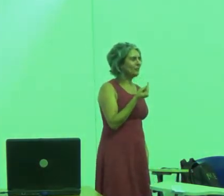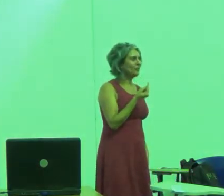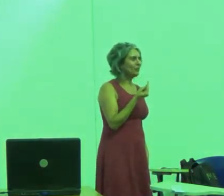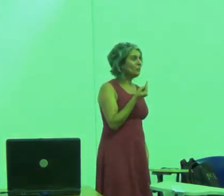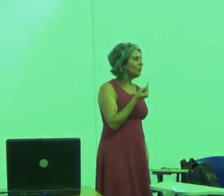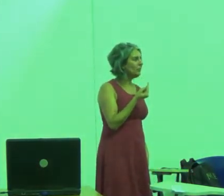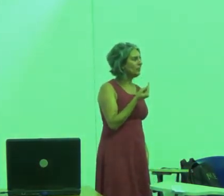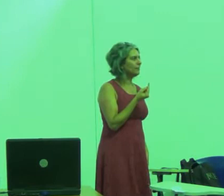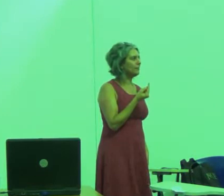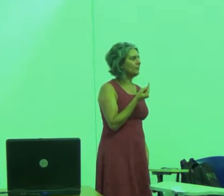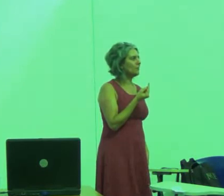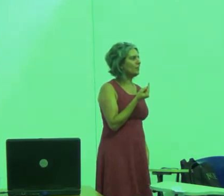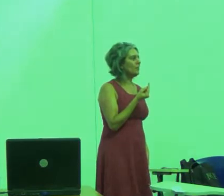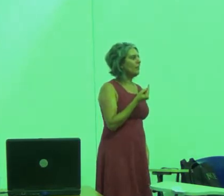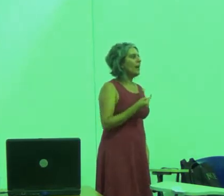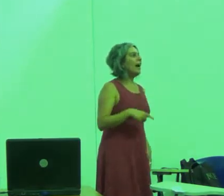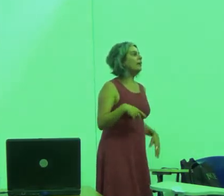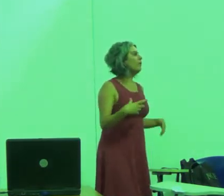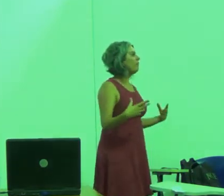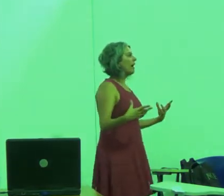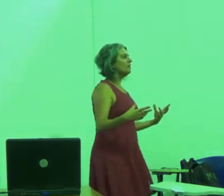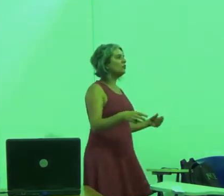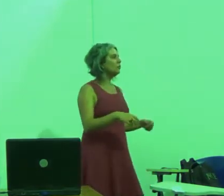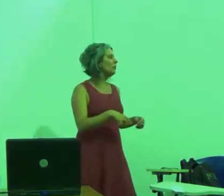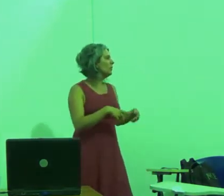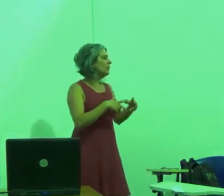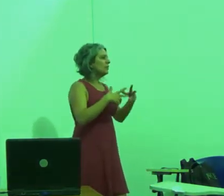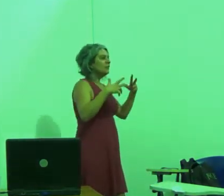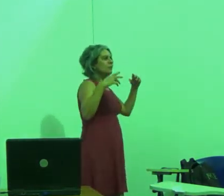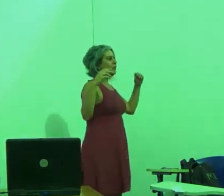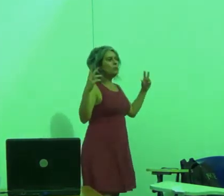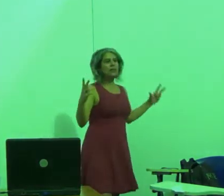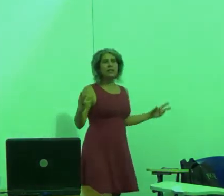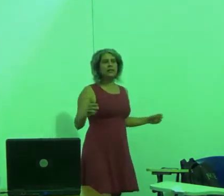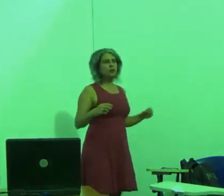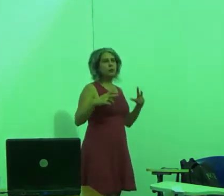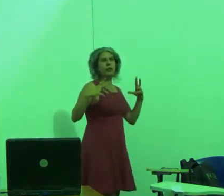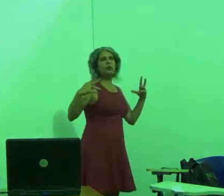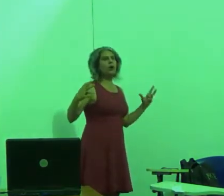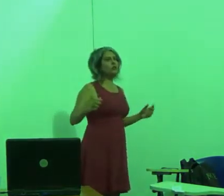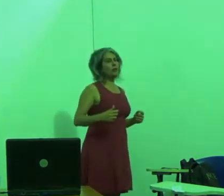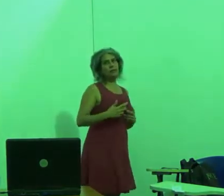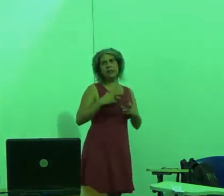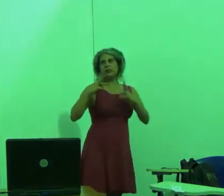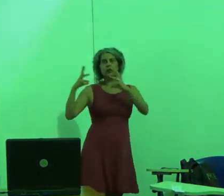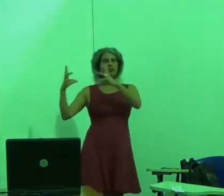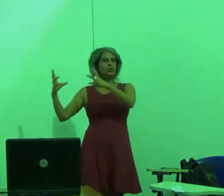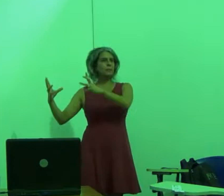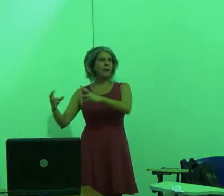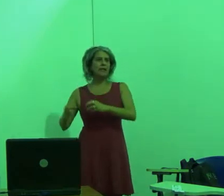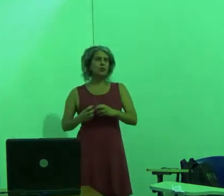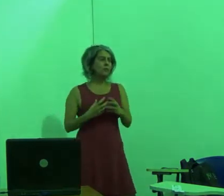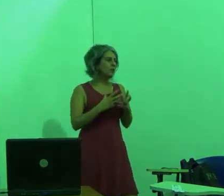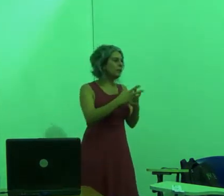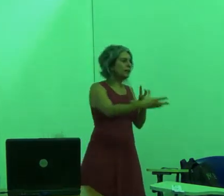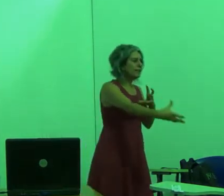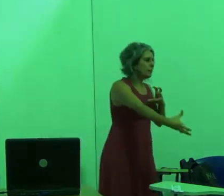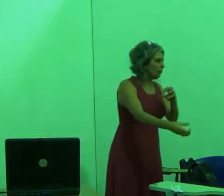acontecendo? Muito interessante. Ah, eu faço o tempo livre, porque eu gosto. Ah, na verdade, eu sou artista plástico, mas eu me interessei pelo